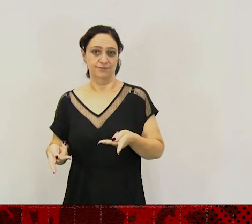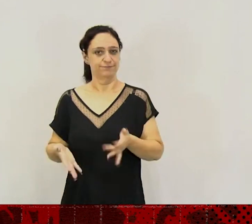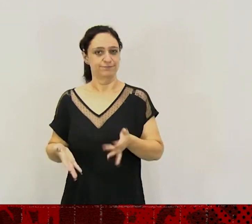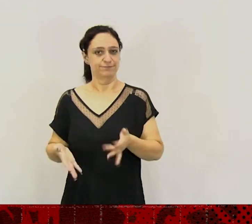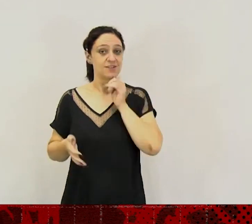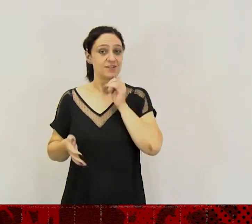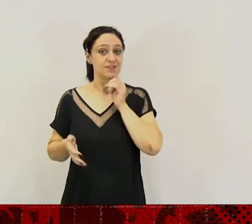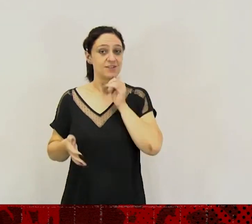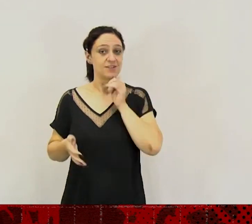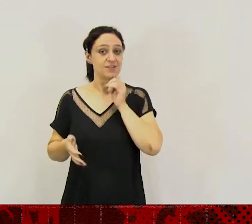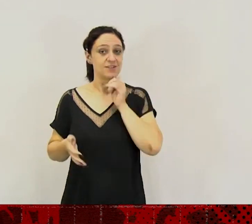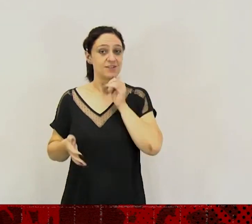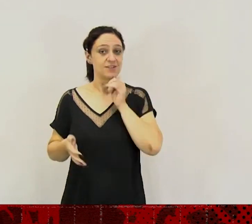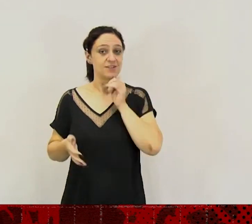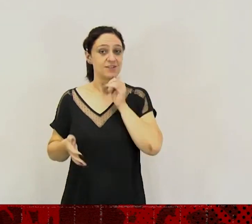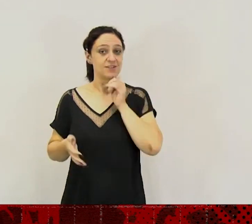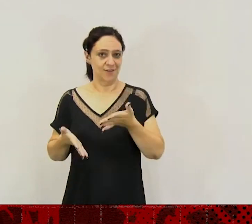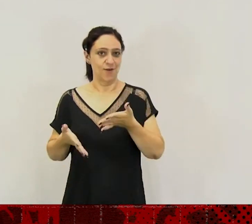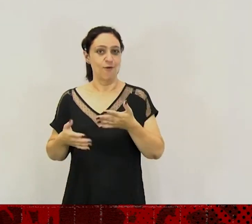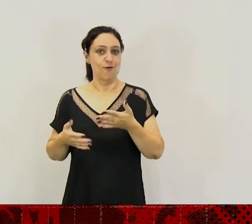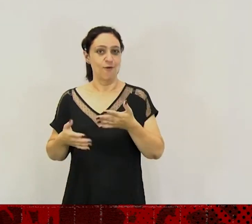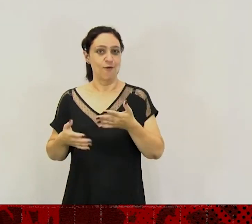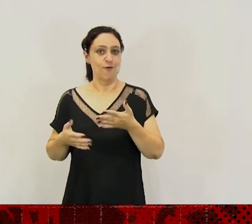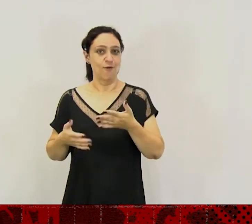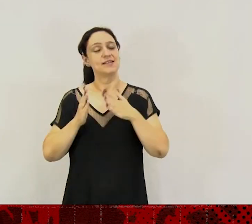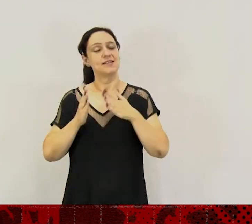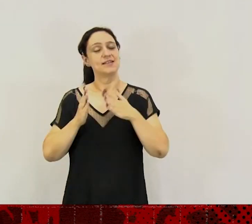Já passou por isso ou não? Ou isso só acontece lá em casa?